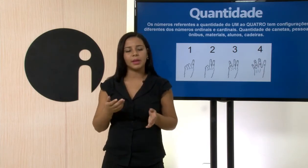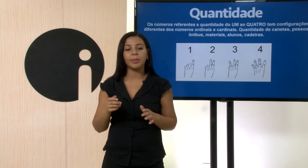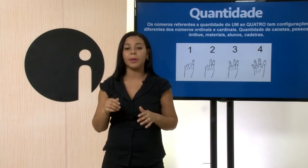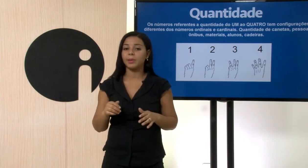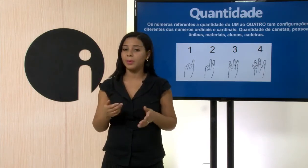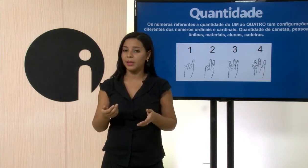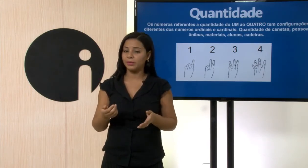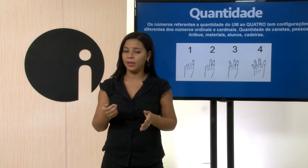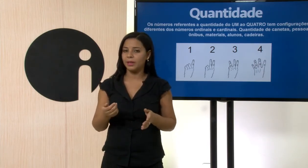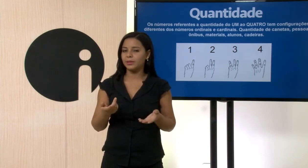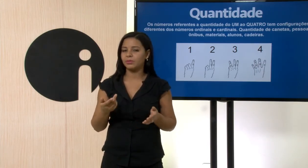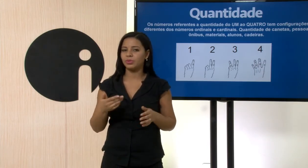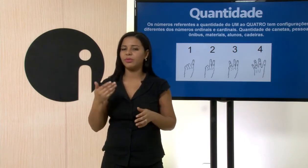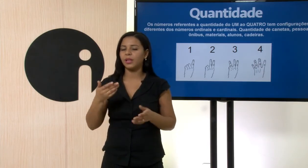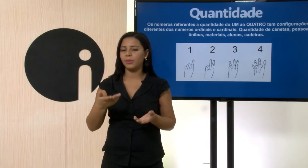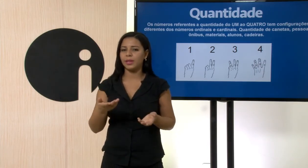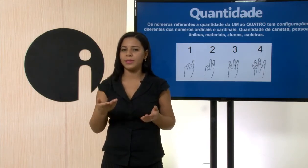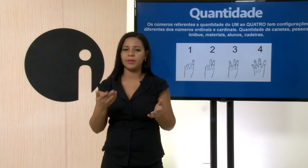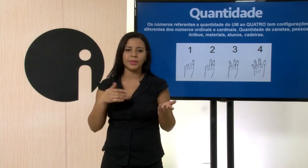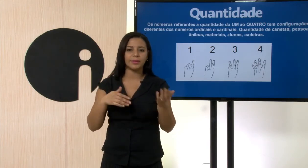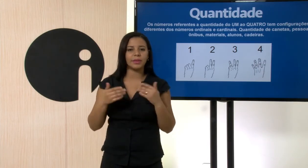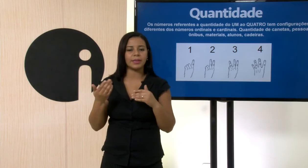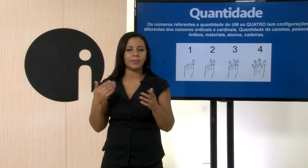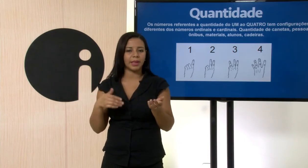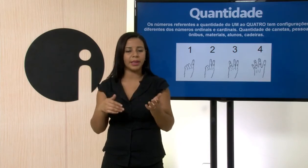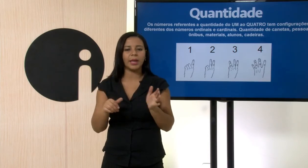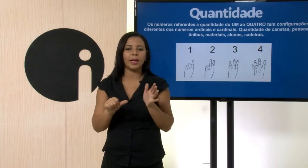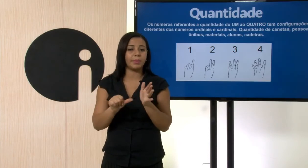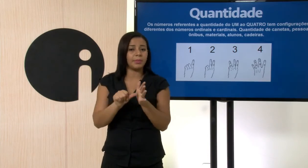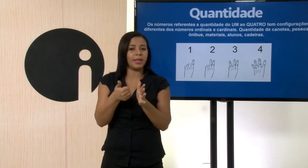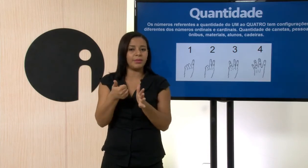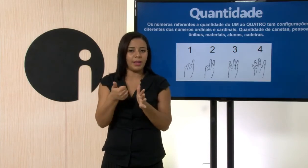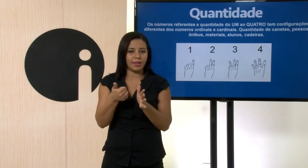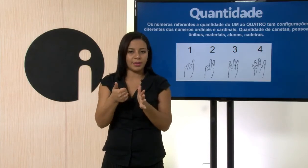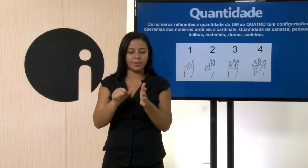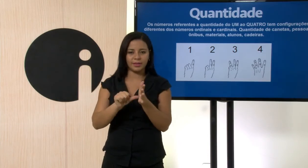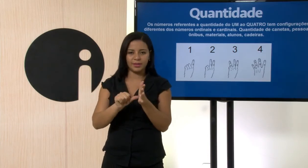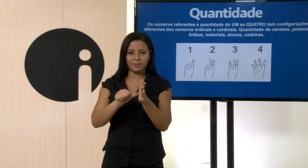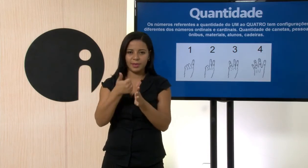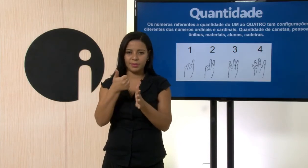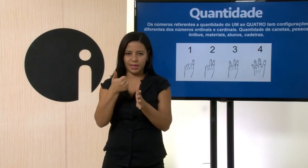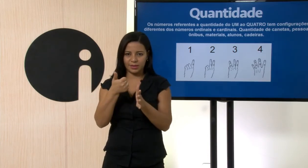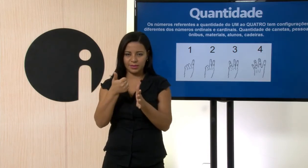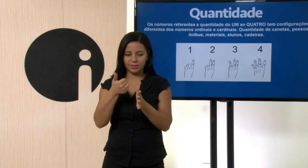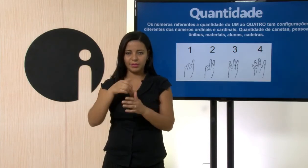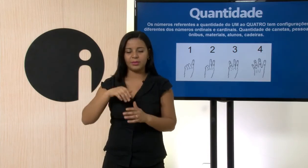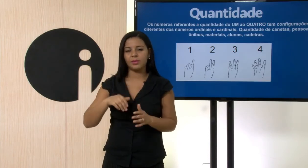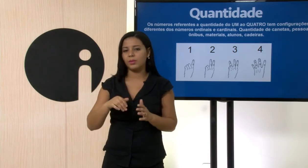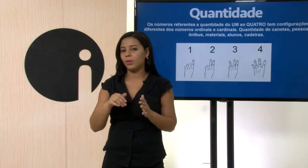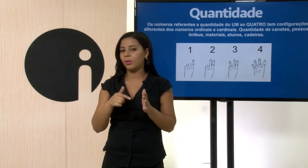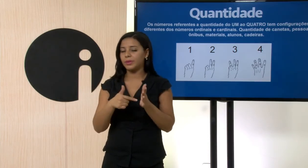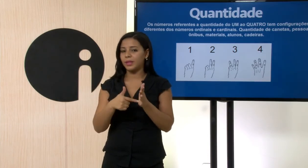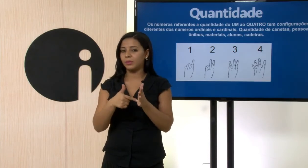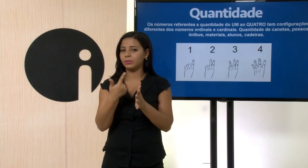para a primeira vez, de frequência. Você vem sempre aqui, é a primeira vez. Primeira, ou